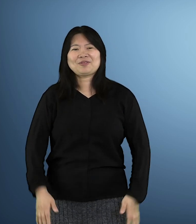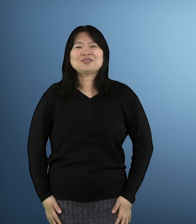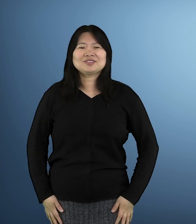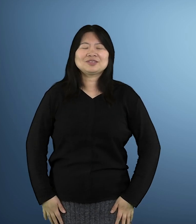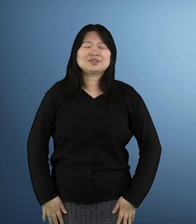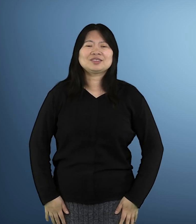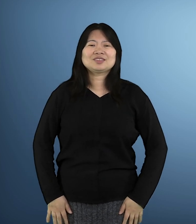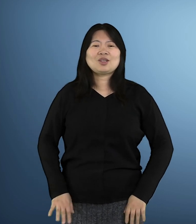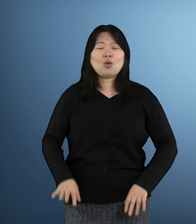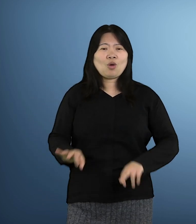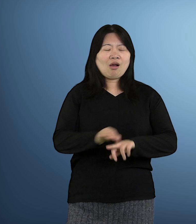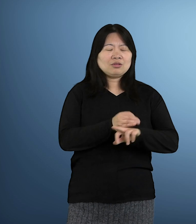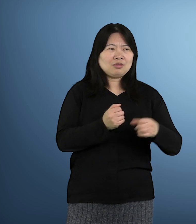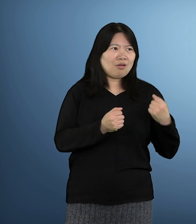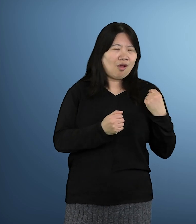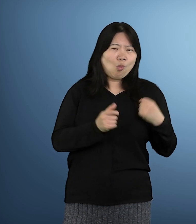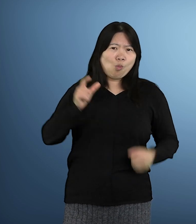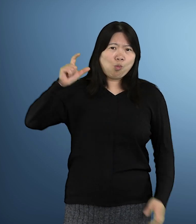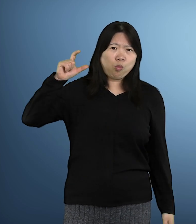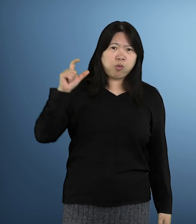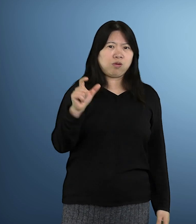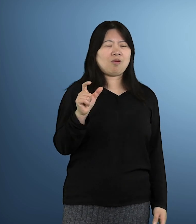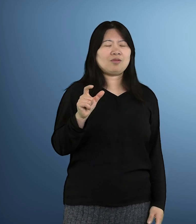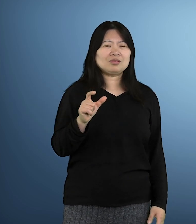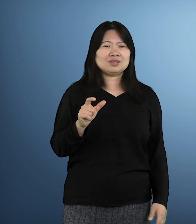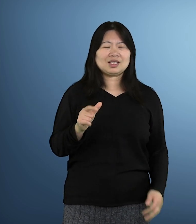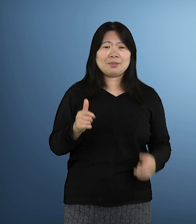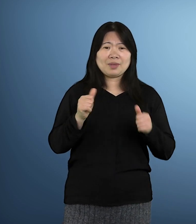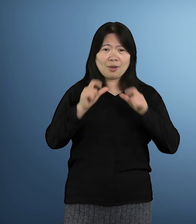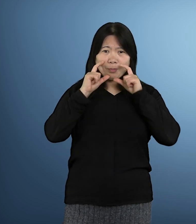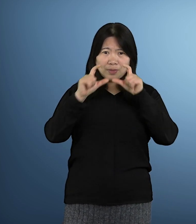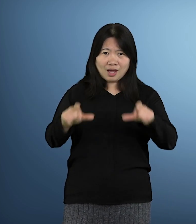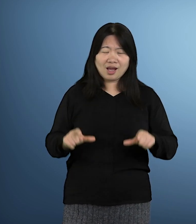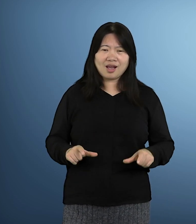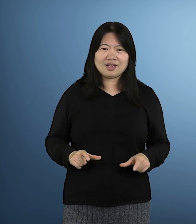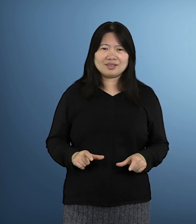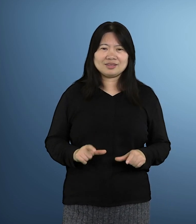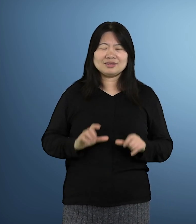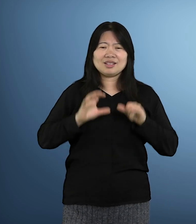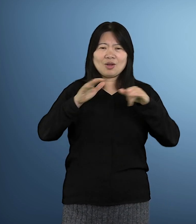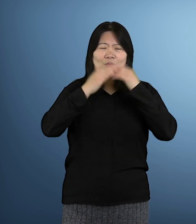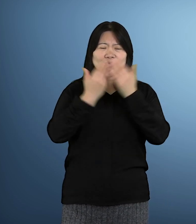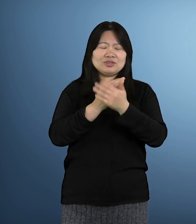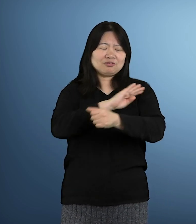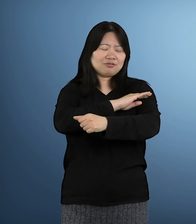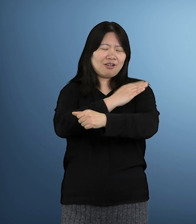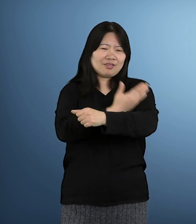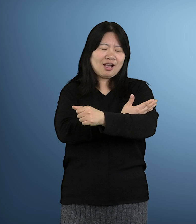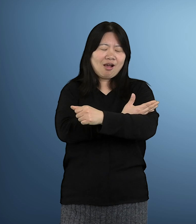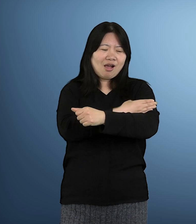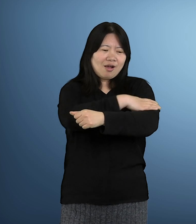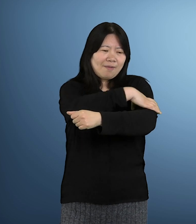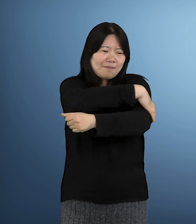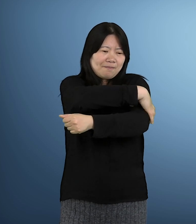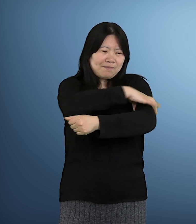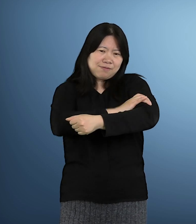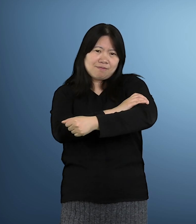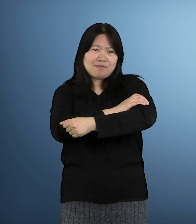그 황제가 내린 판결은 세상의 모든 권력이